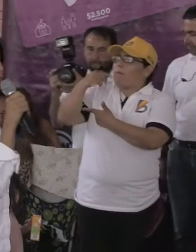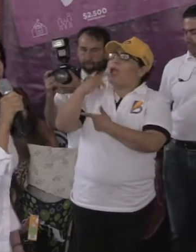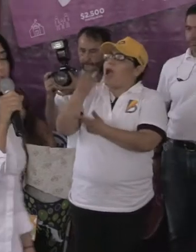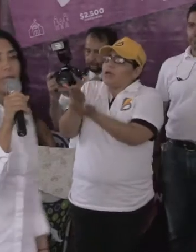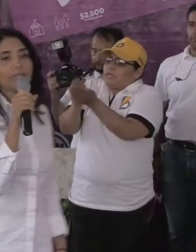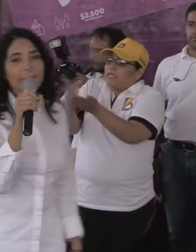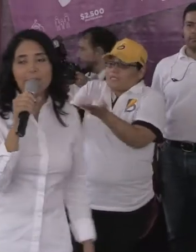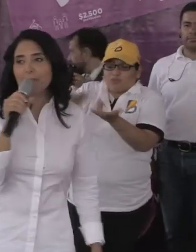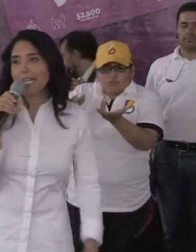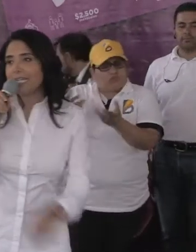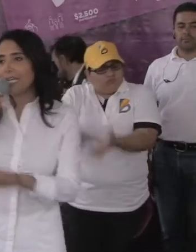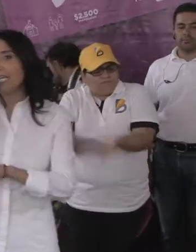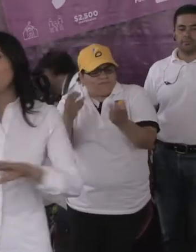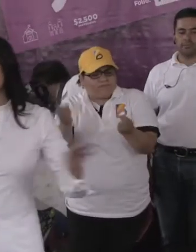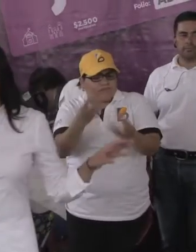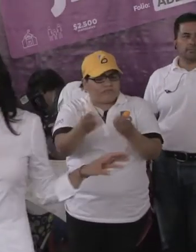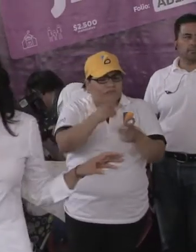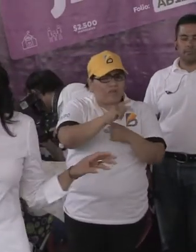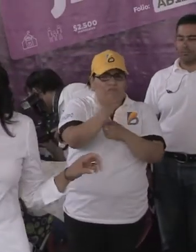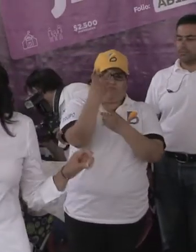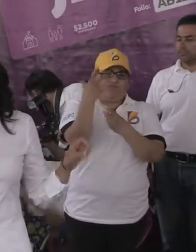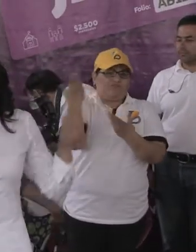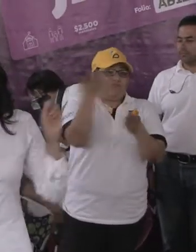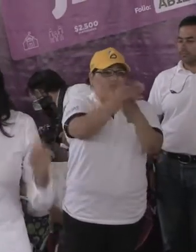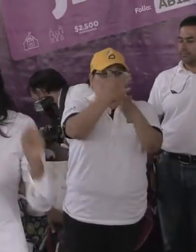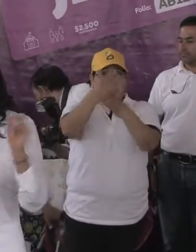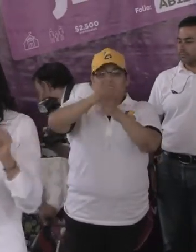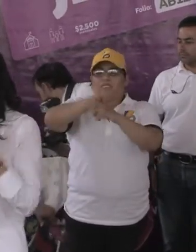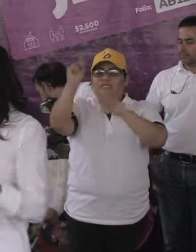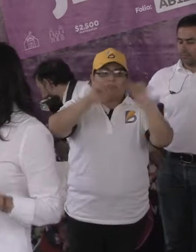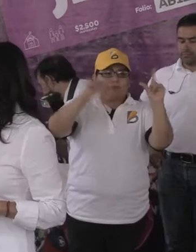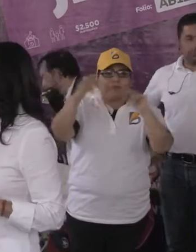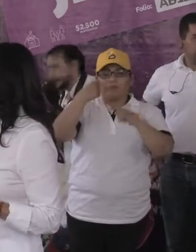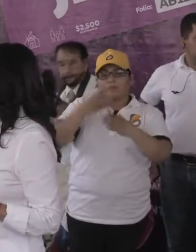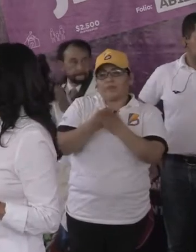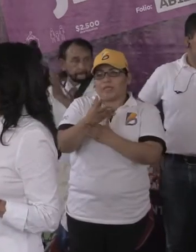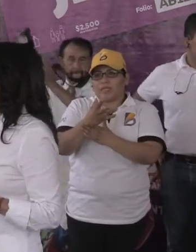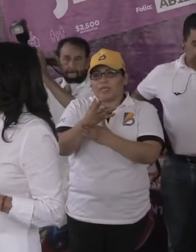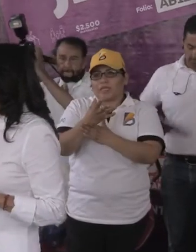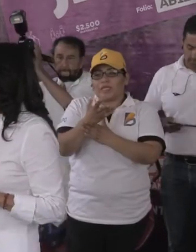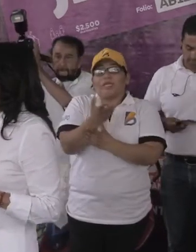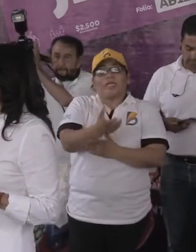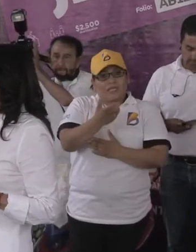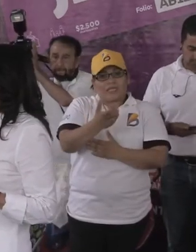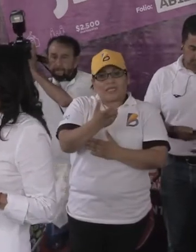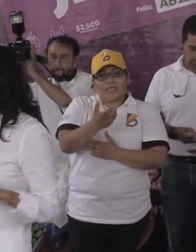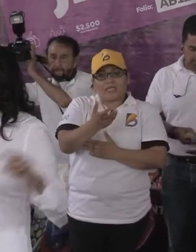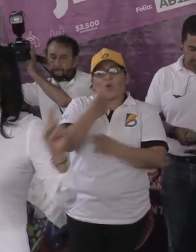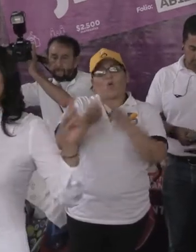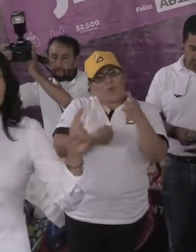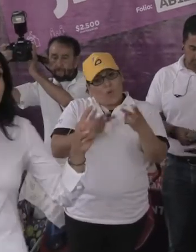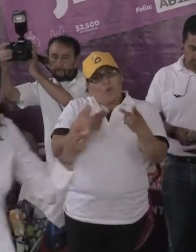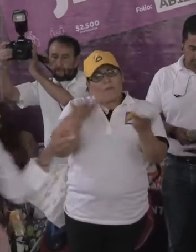sus productos, pero también para que lleguen a diferentes lugares para ayudar a salir a nuestra gente adelante. Esa es parte de lo que vamos a